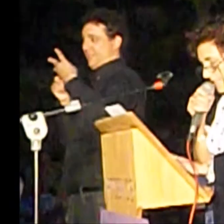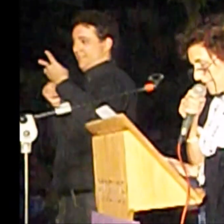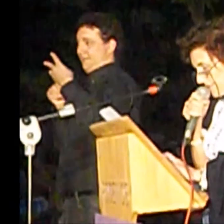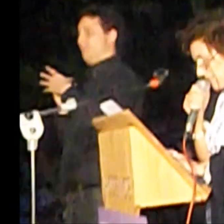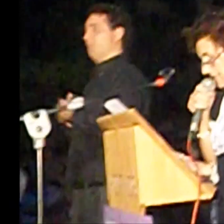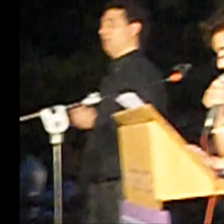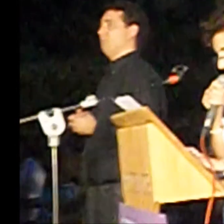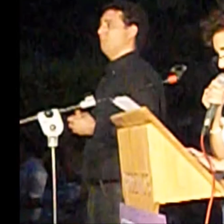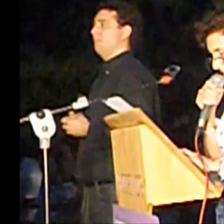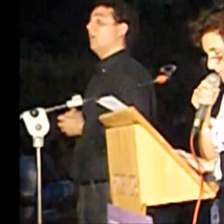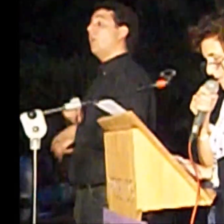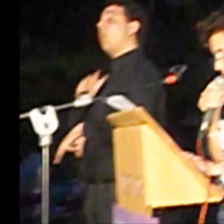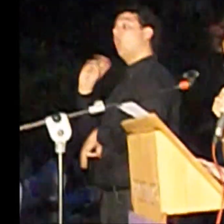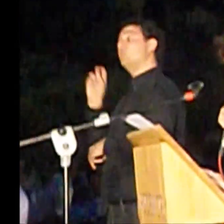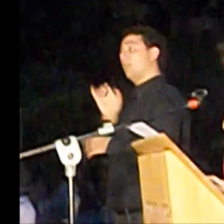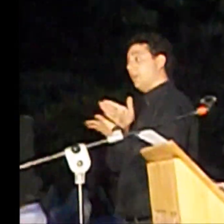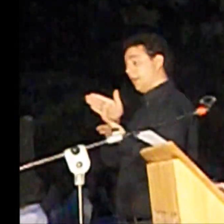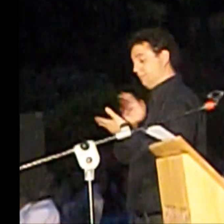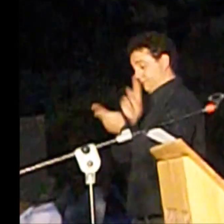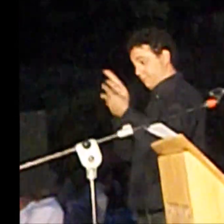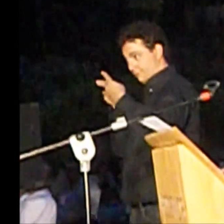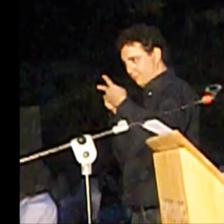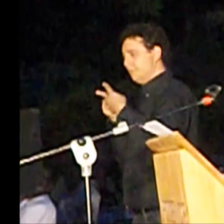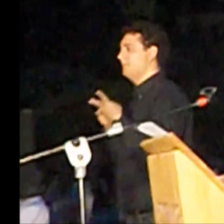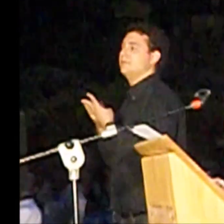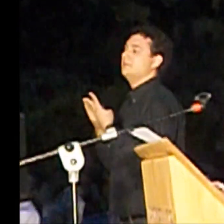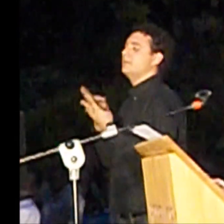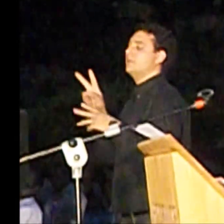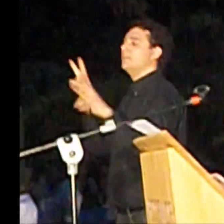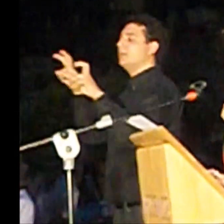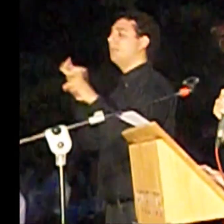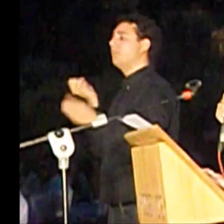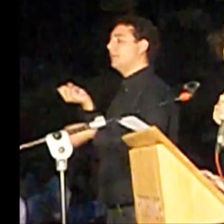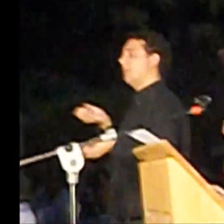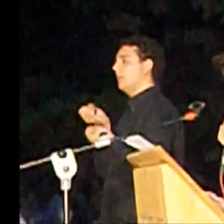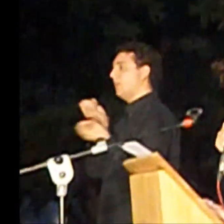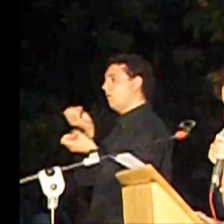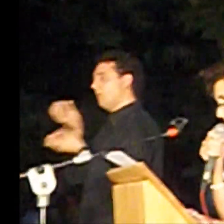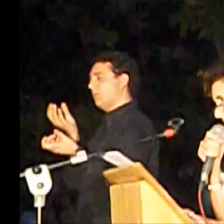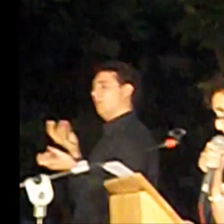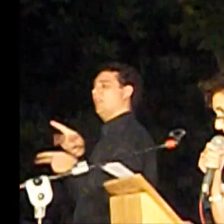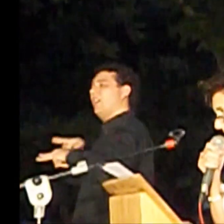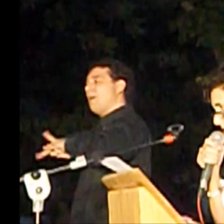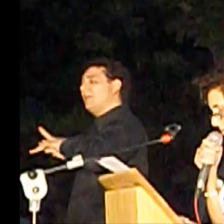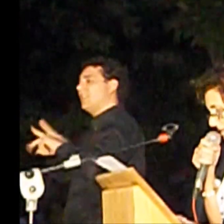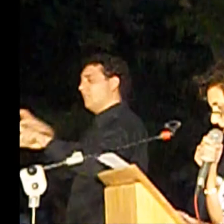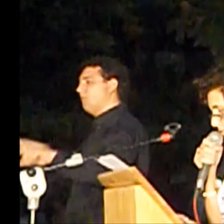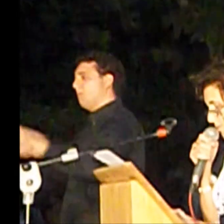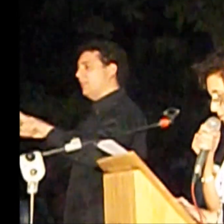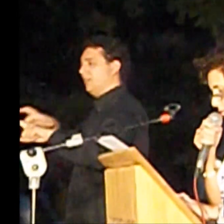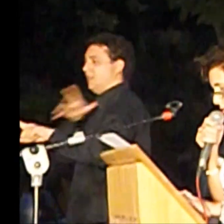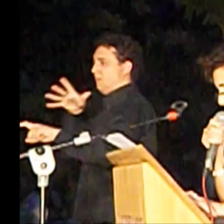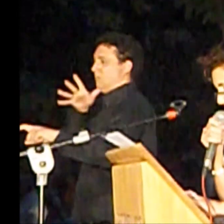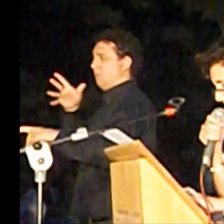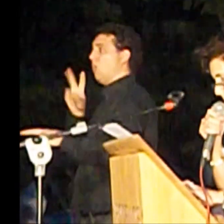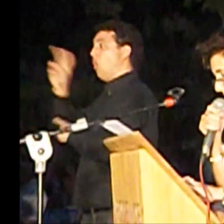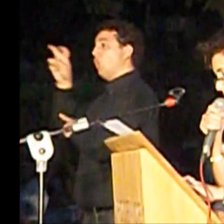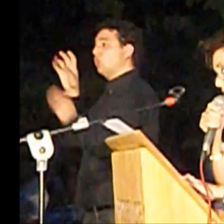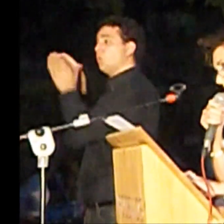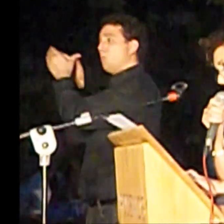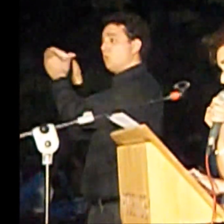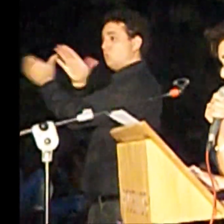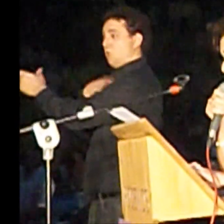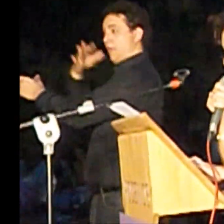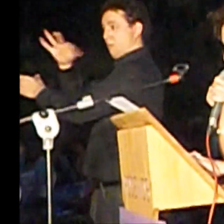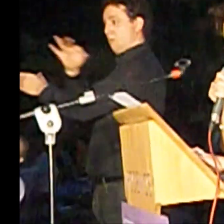Otra línea de trabajo que establecimos fue información de las herramientas informáticas para poder estar conectados con otros grupos de